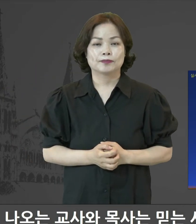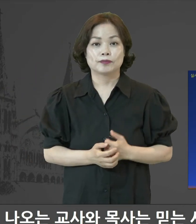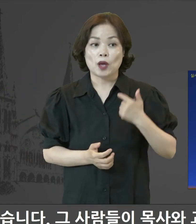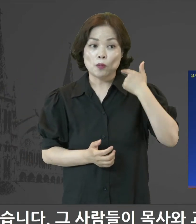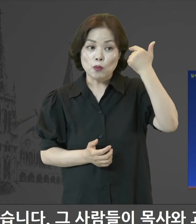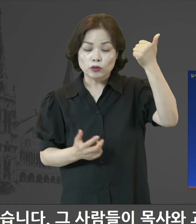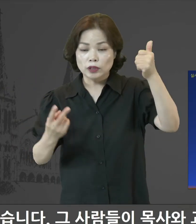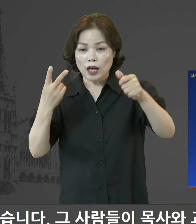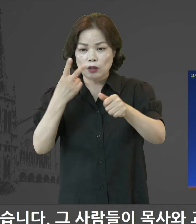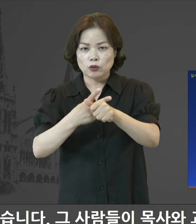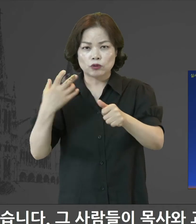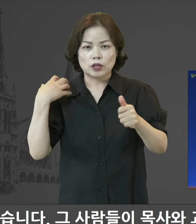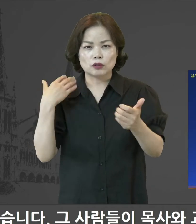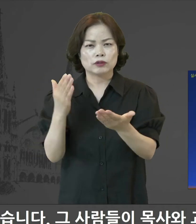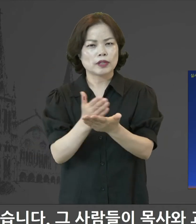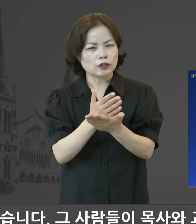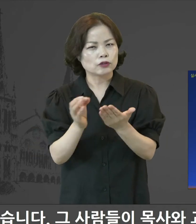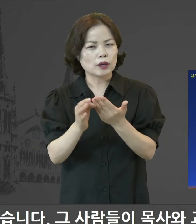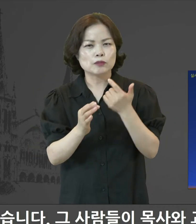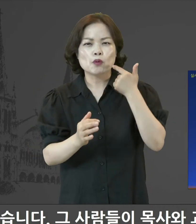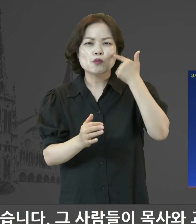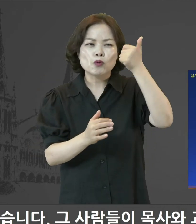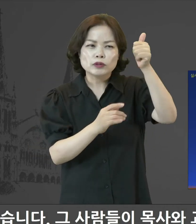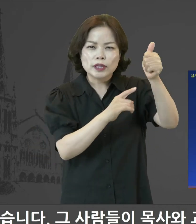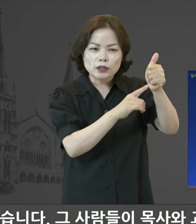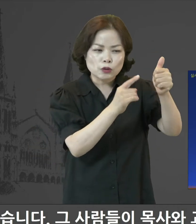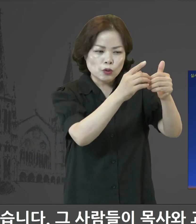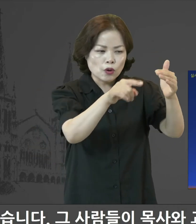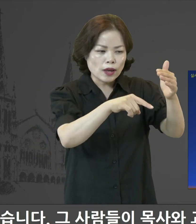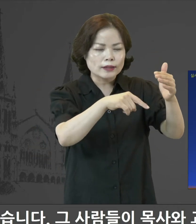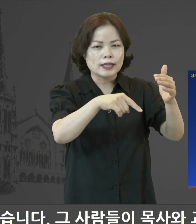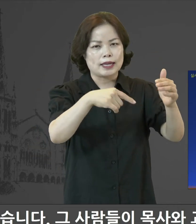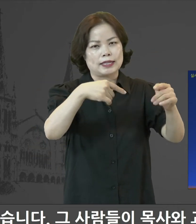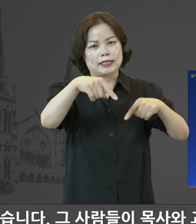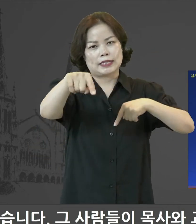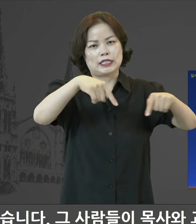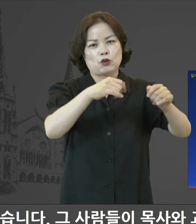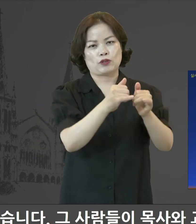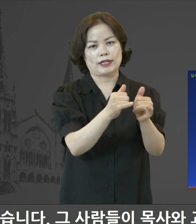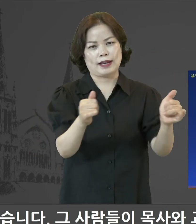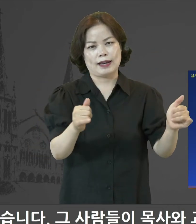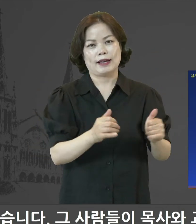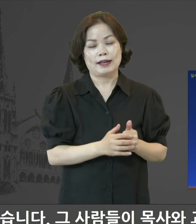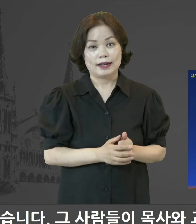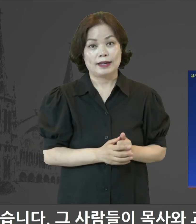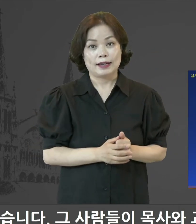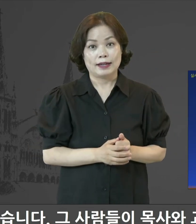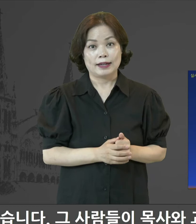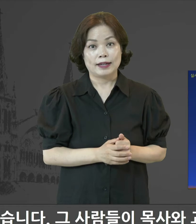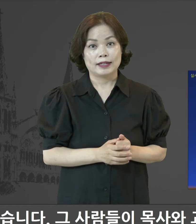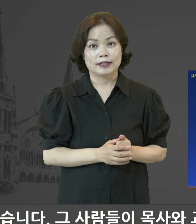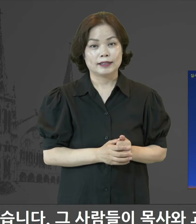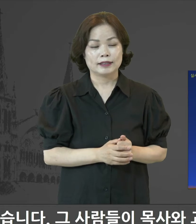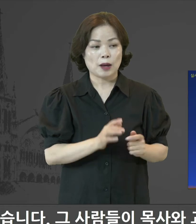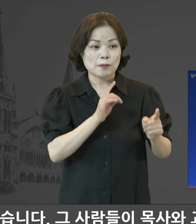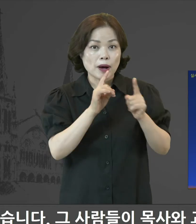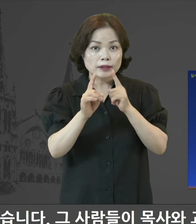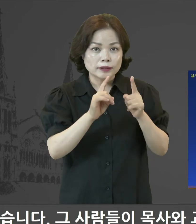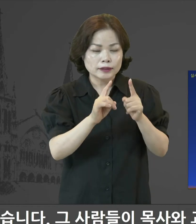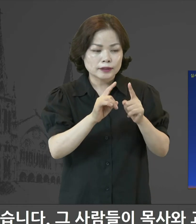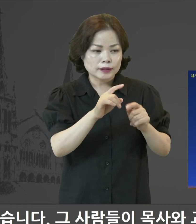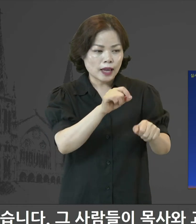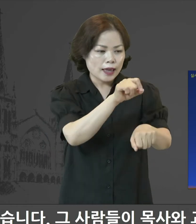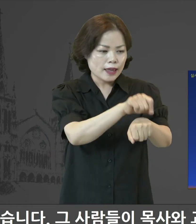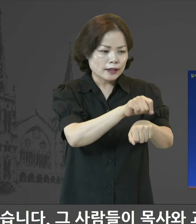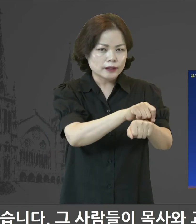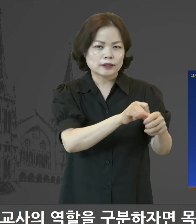목사와 교사의 역할을 구분한다면 목사는 교회 안의 지도자를 의미했었습니다. 거기서 말씀과 행정을